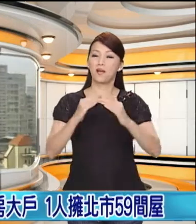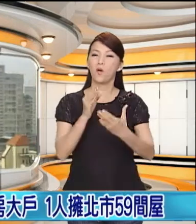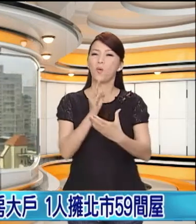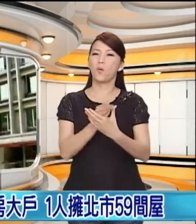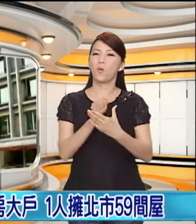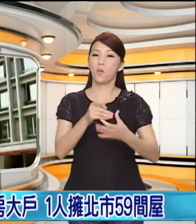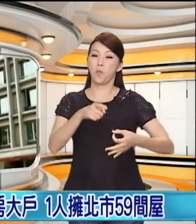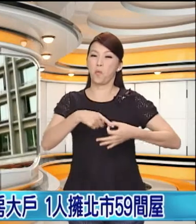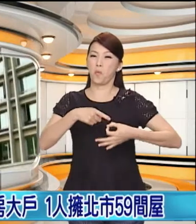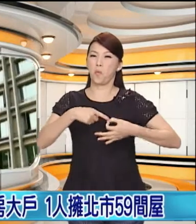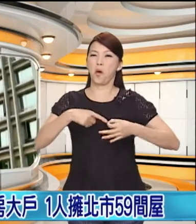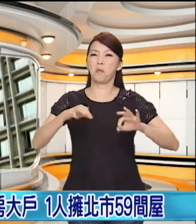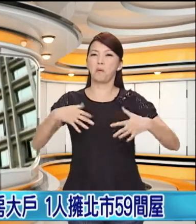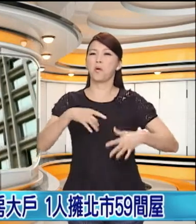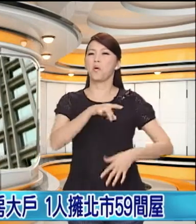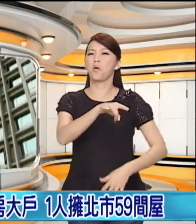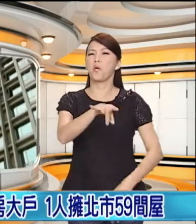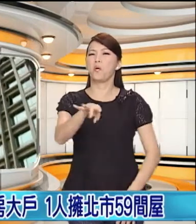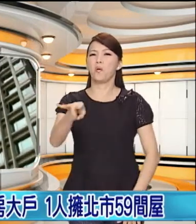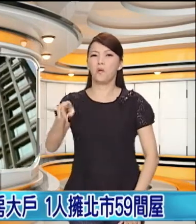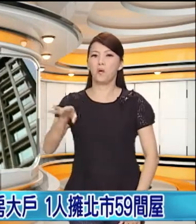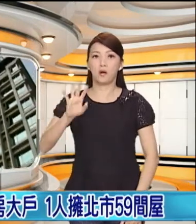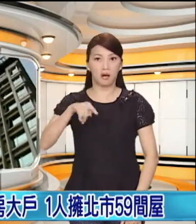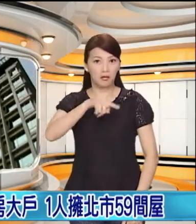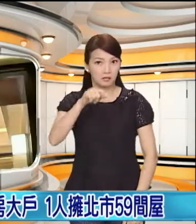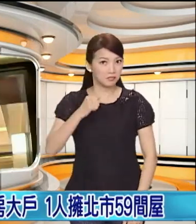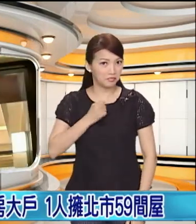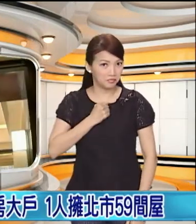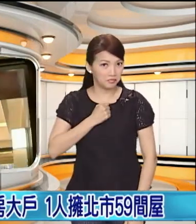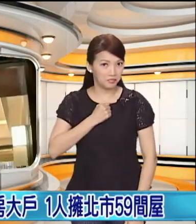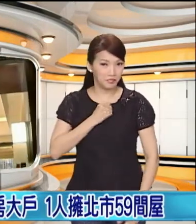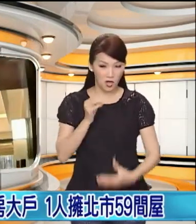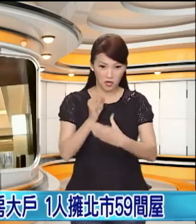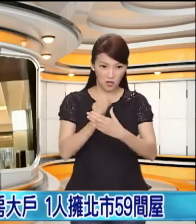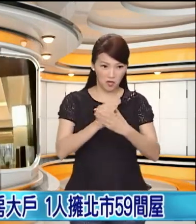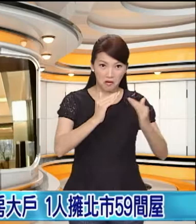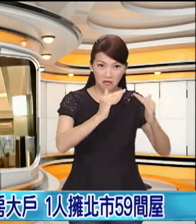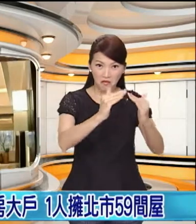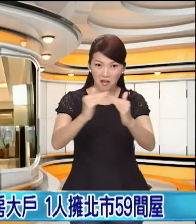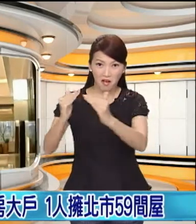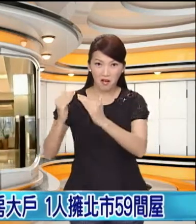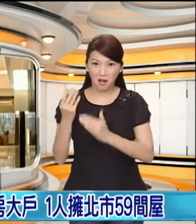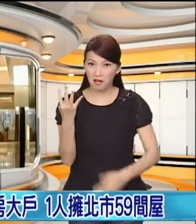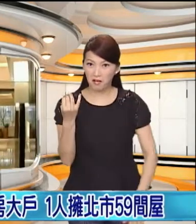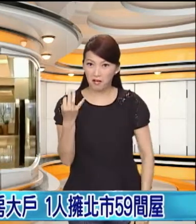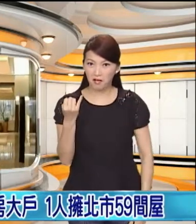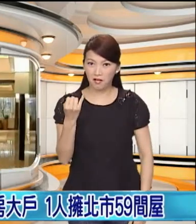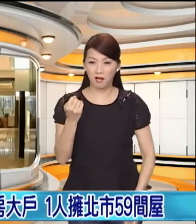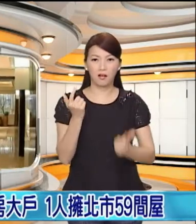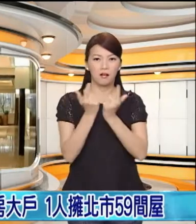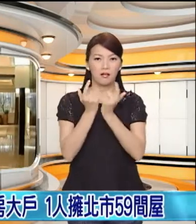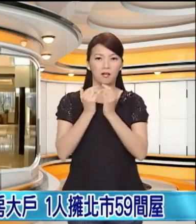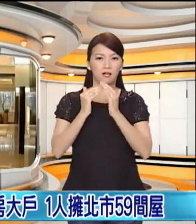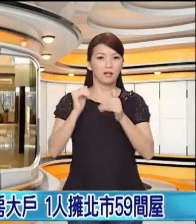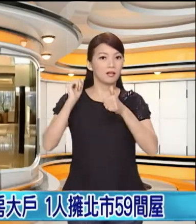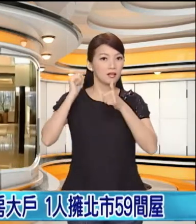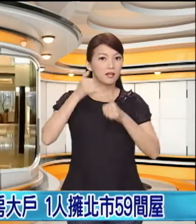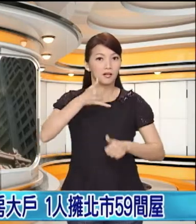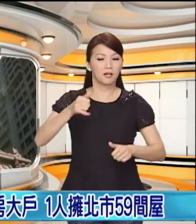我们经常听到大家在说房地产的投资客，但是您知道他们手上拥有多少间房子吗？台